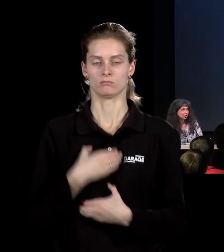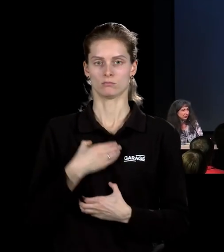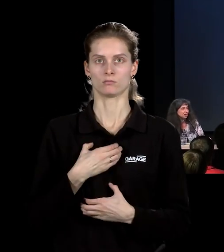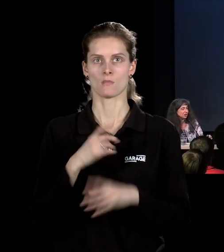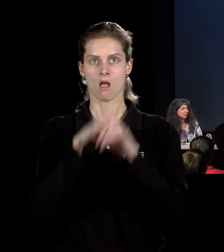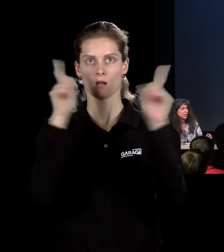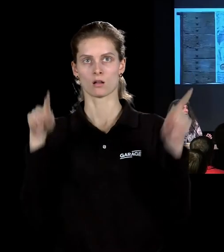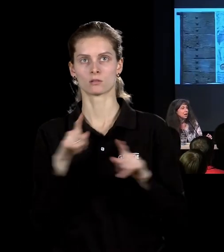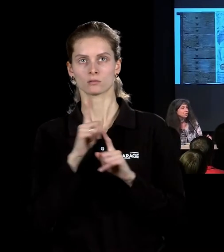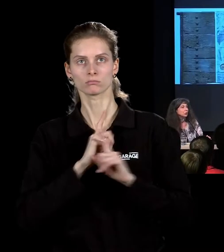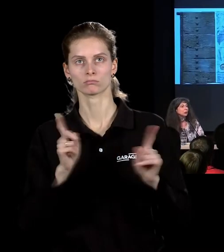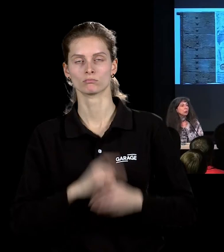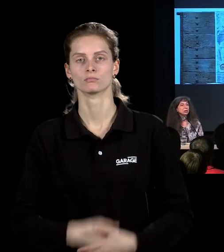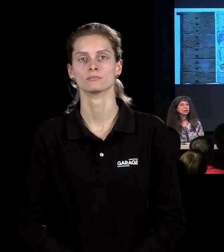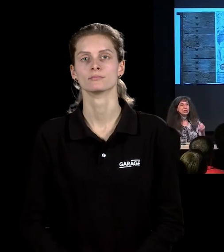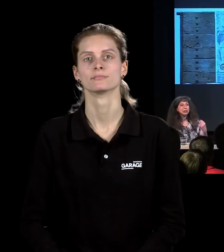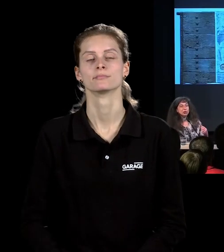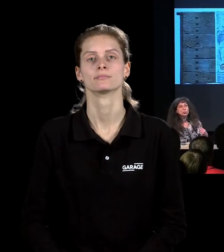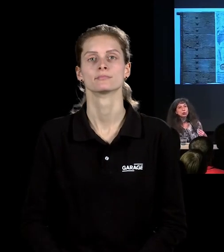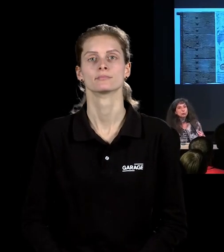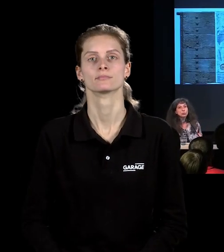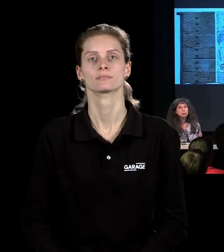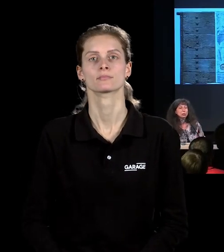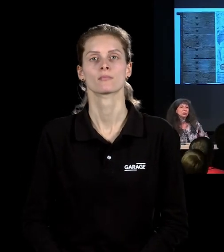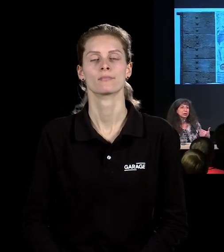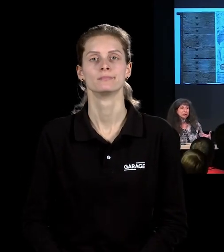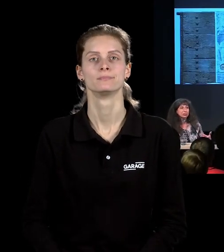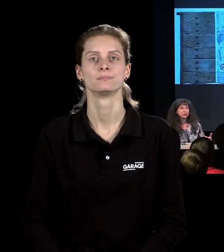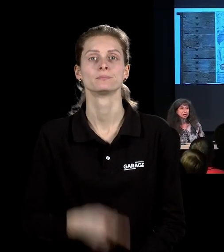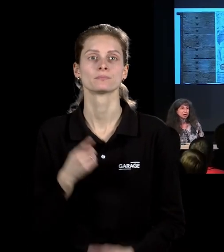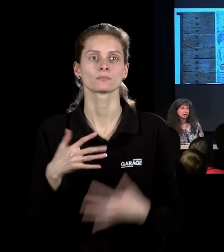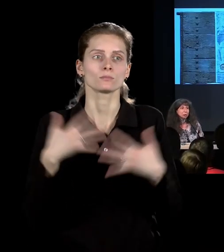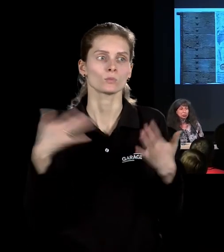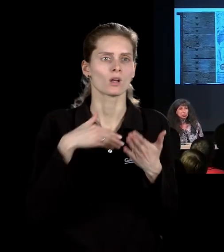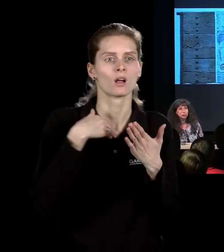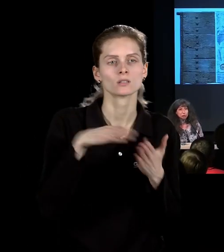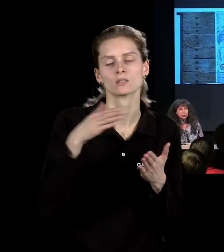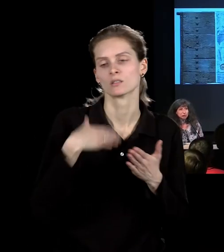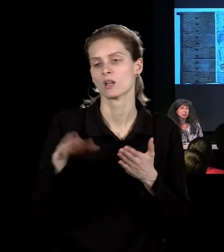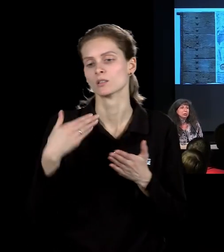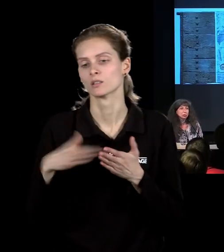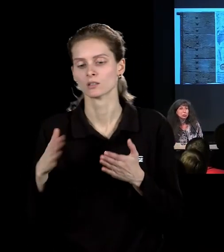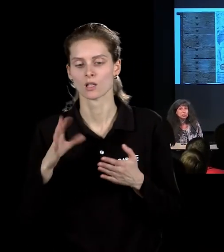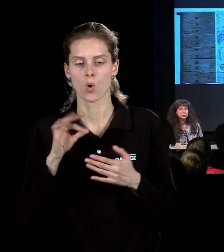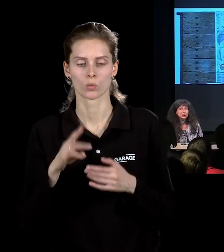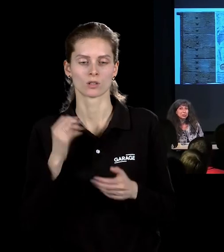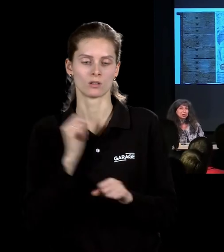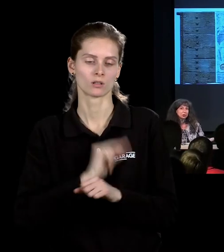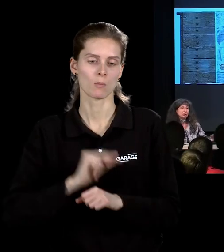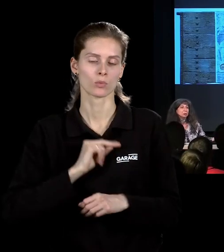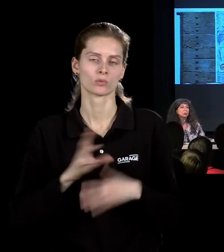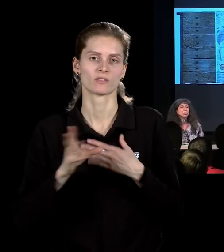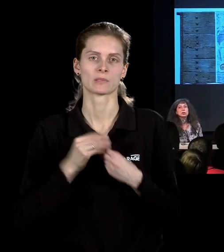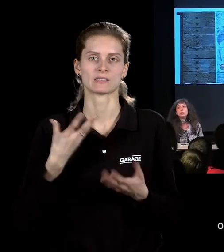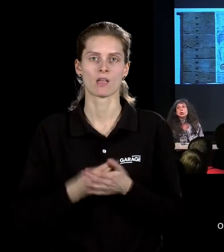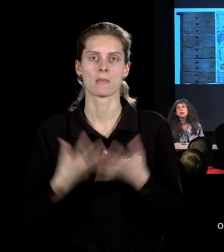такая достаточно радикальная. Вот. Но и чем больше он отказывается от работы с собственным телом или